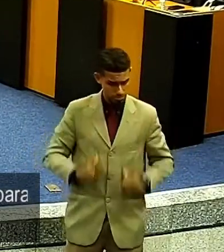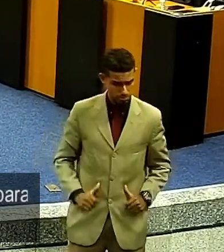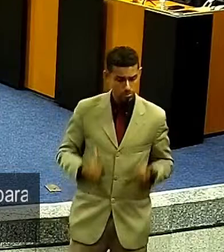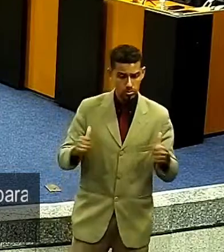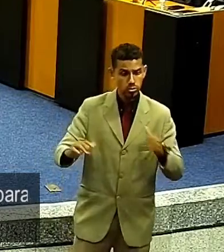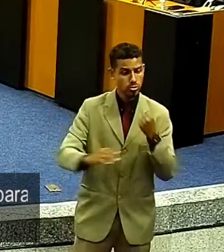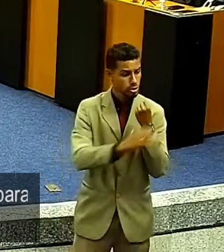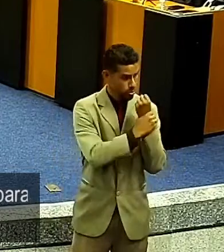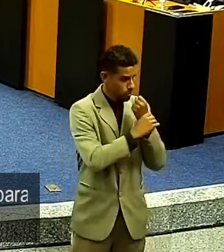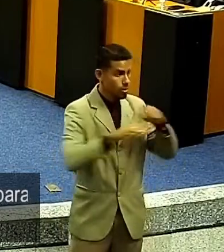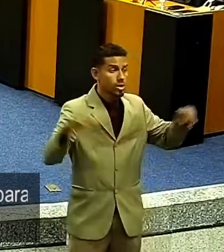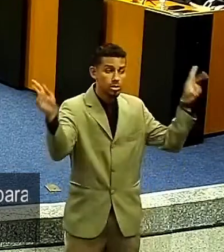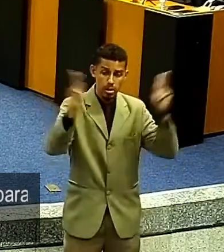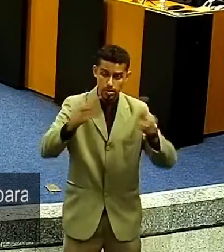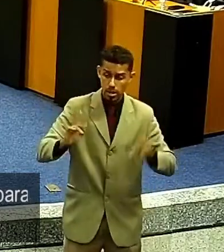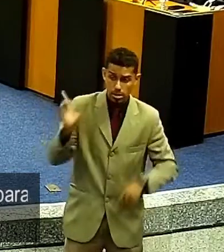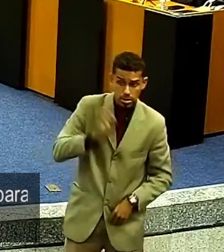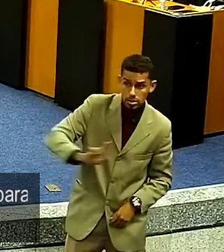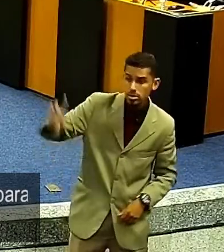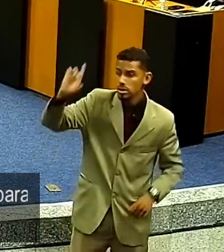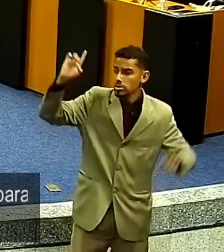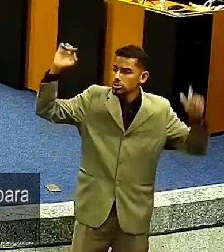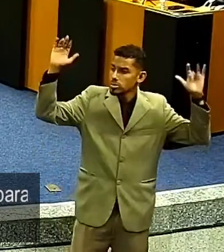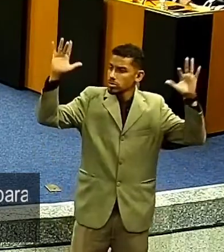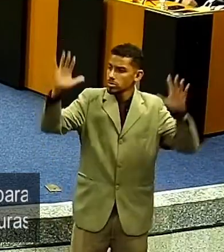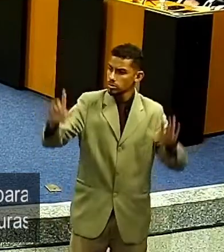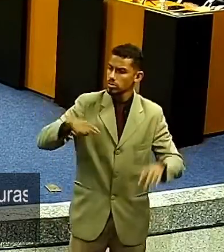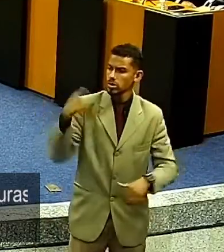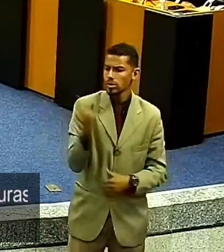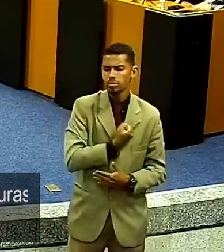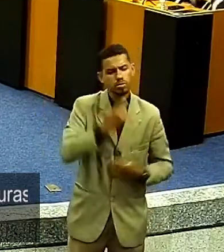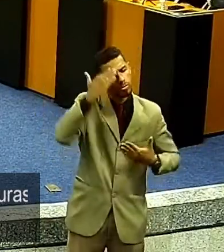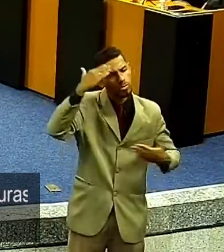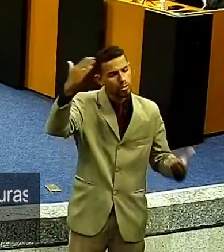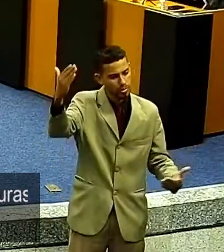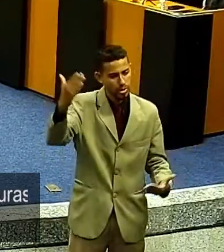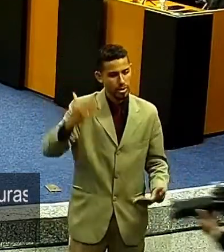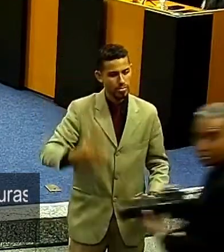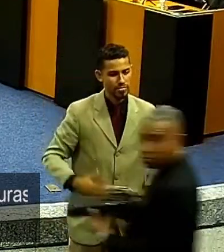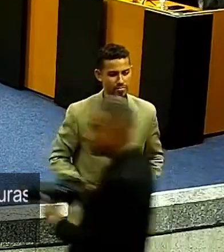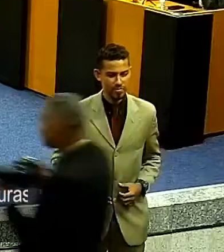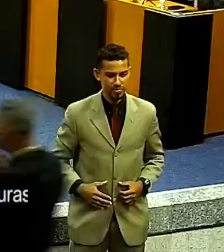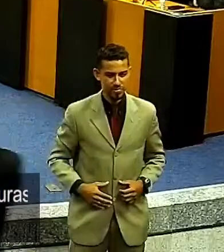e em paz que Deus proteja a todos nós e muito obrigado